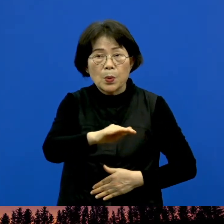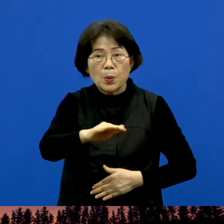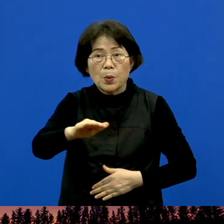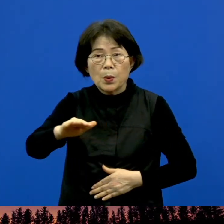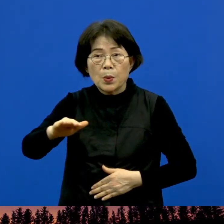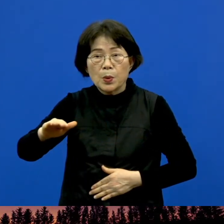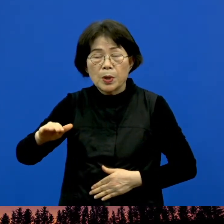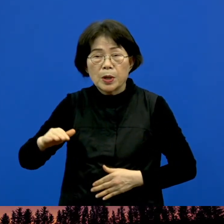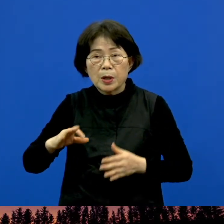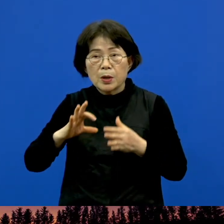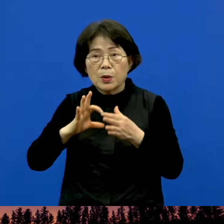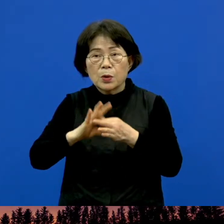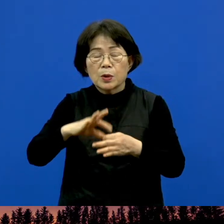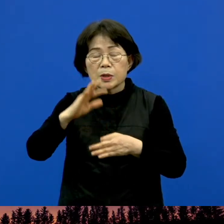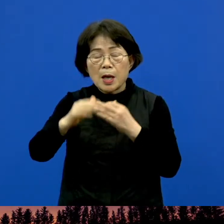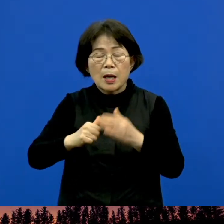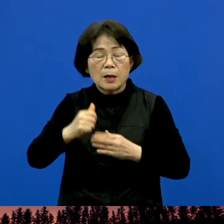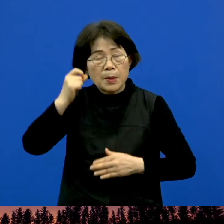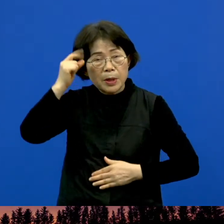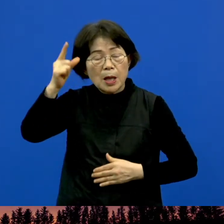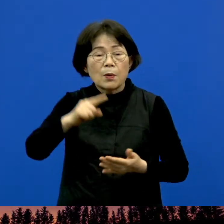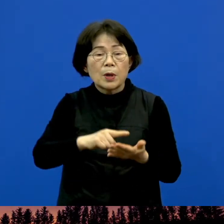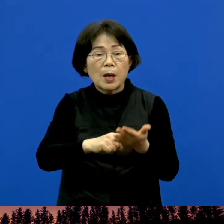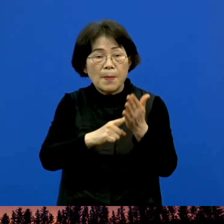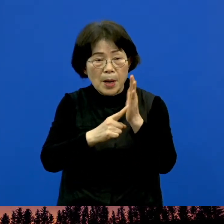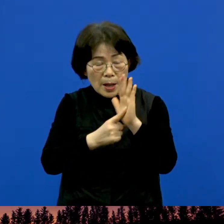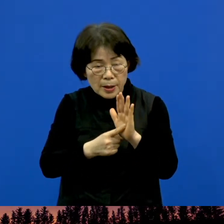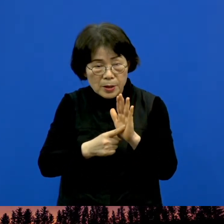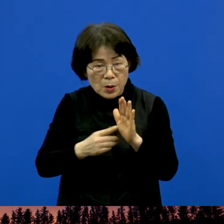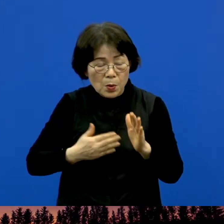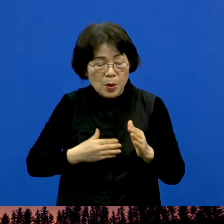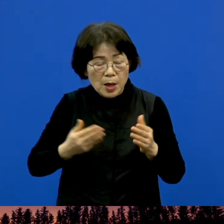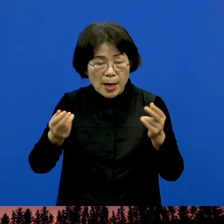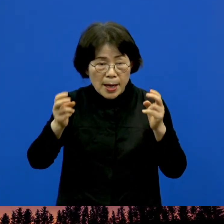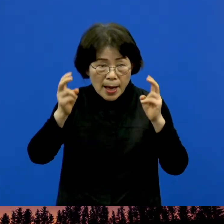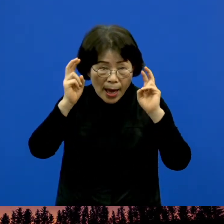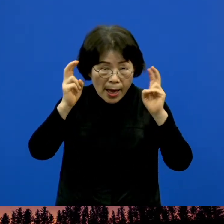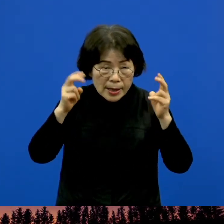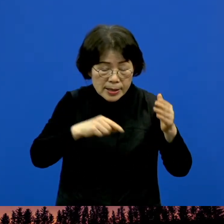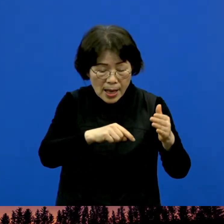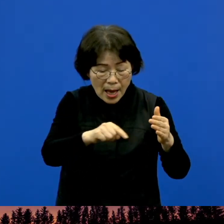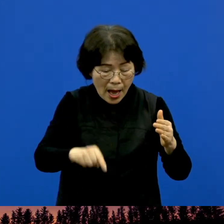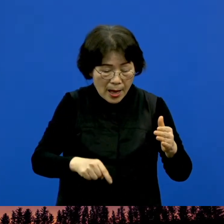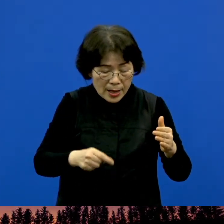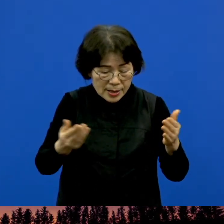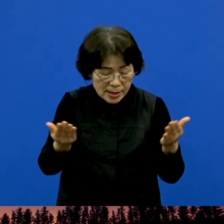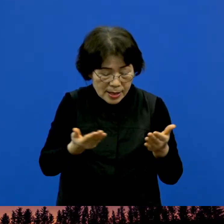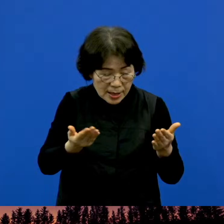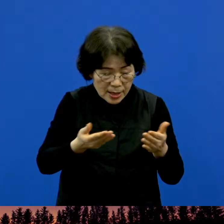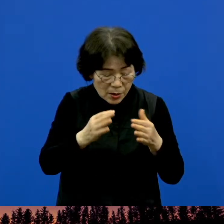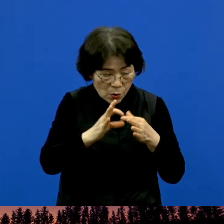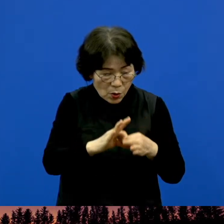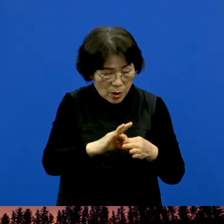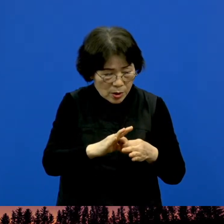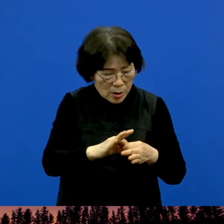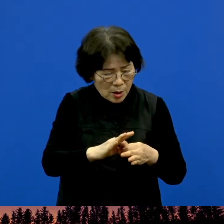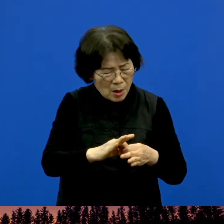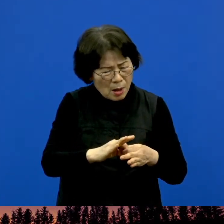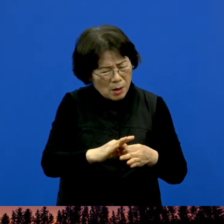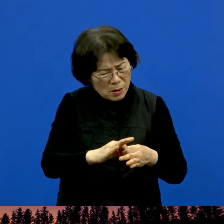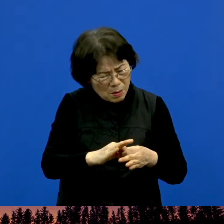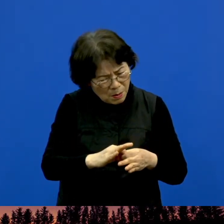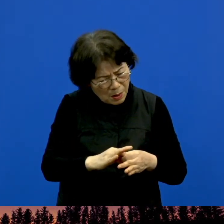우리를 통하여 당신의 탁월함을 드러내셔서 우리의 그 직장에 내가 하고 있는 그 일을 통해서 그게 잘 안 되고 전부